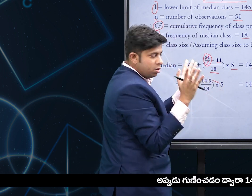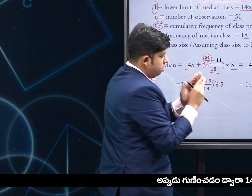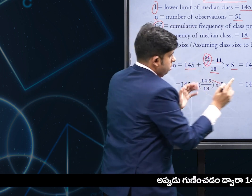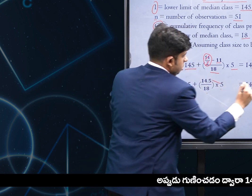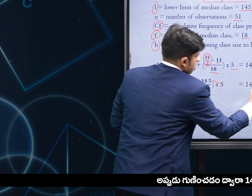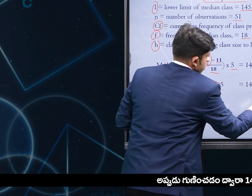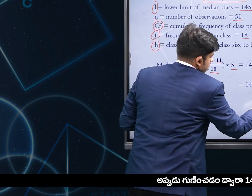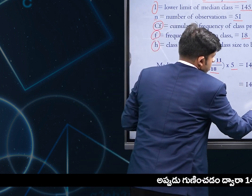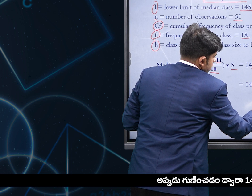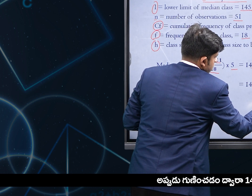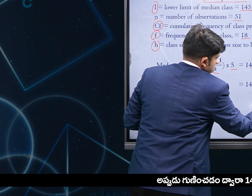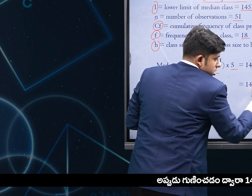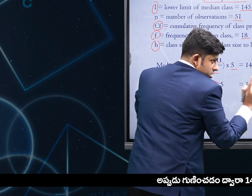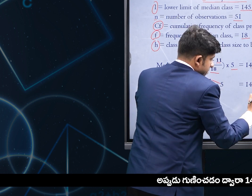145 ప్లస్